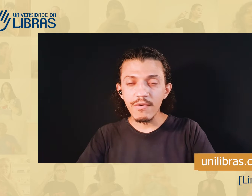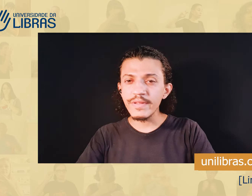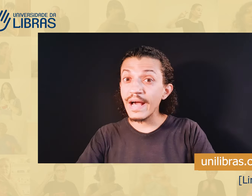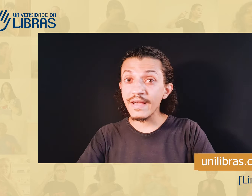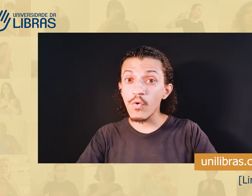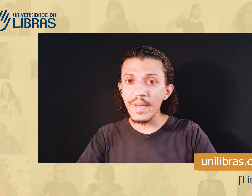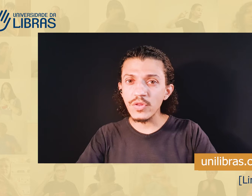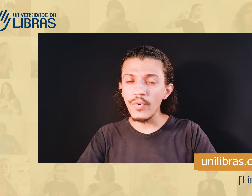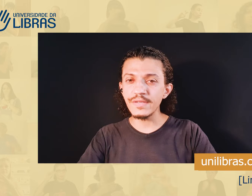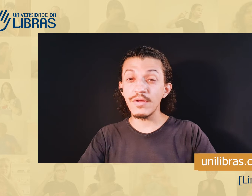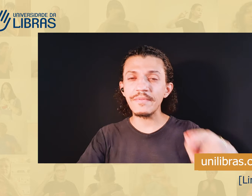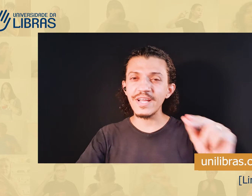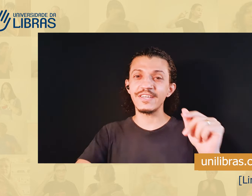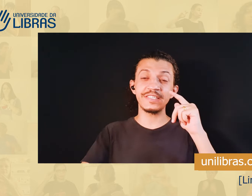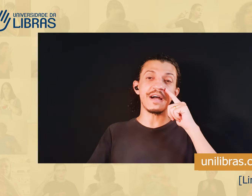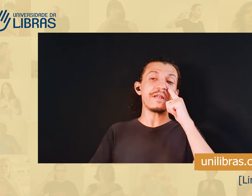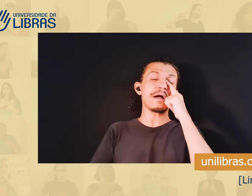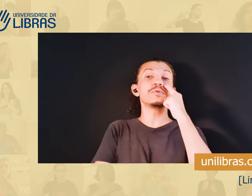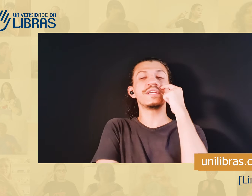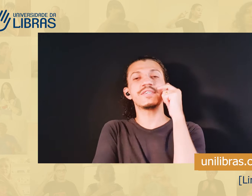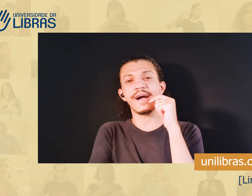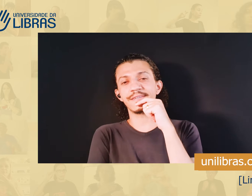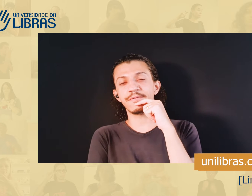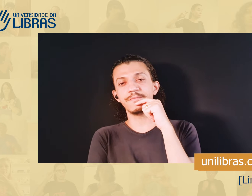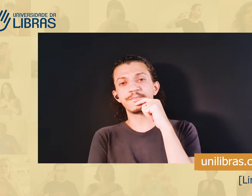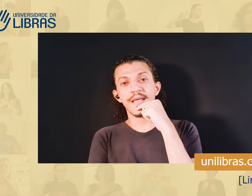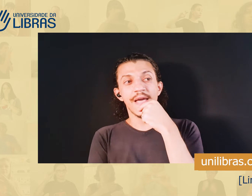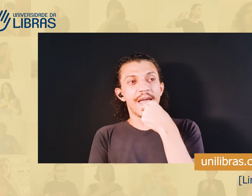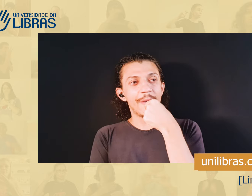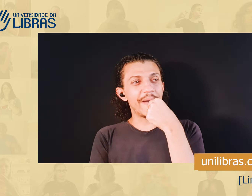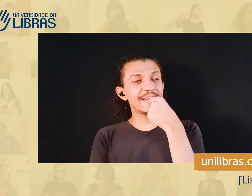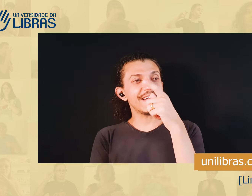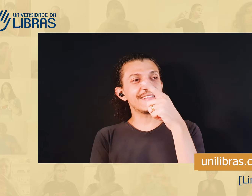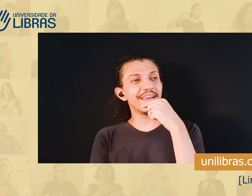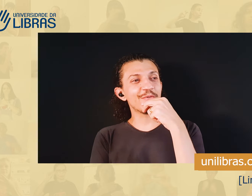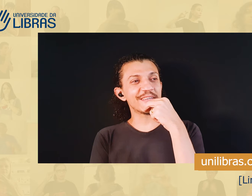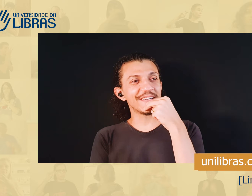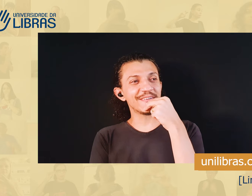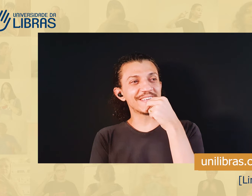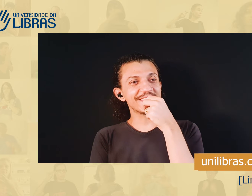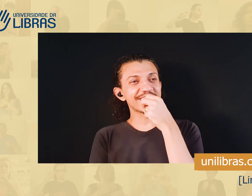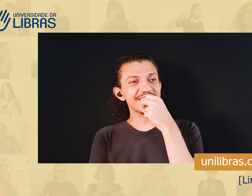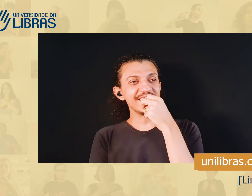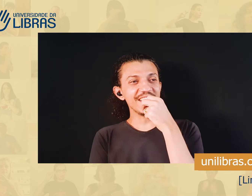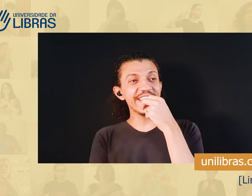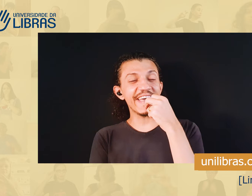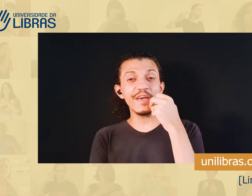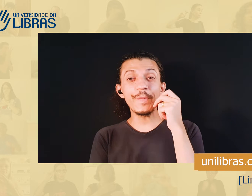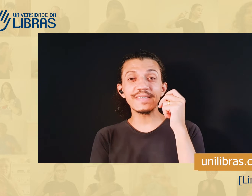a Raquel comentou isso, eu lembro, gente, a gente estava na cozinha de casa, perto da geladeira, conversando assim. E aí eu percebi,